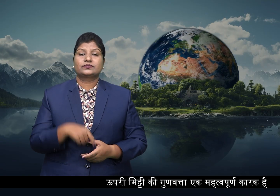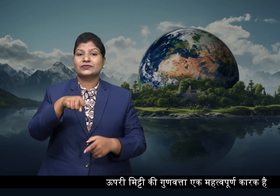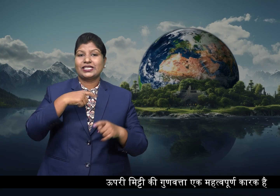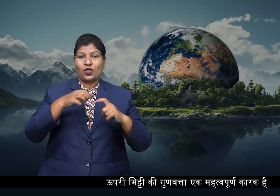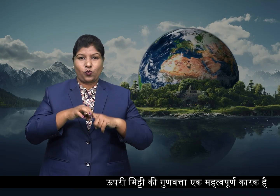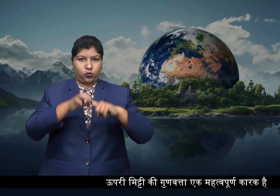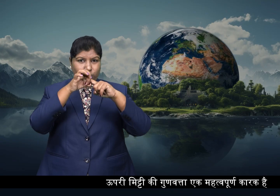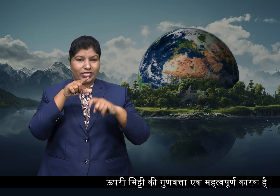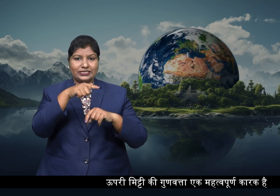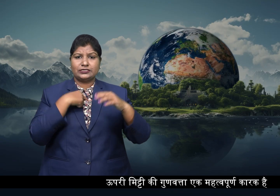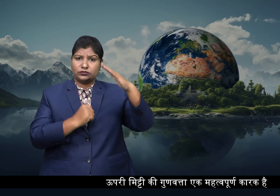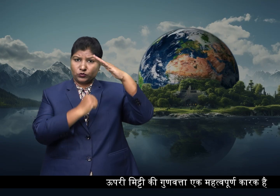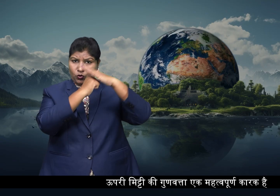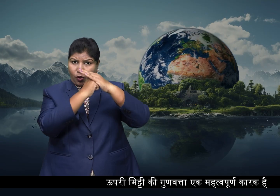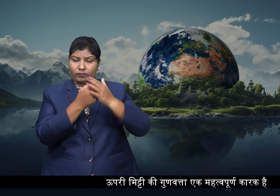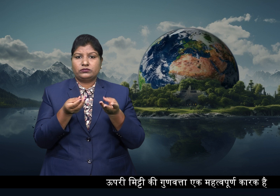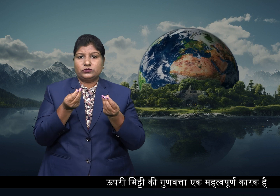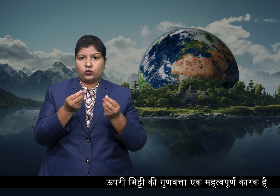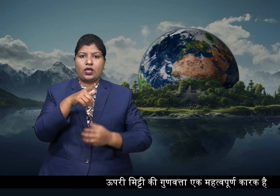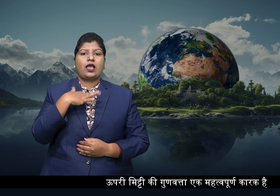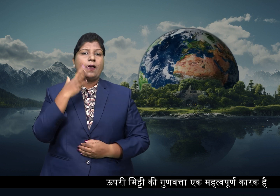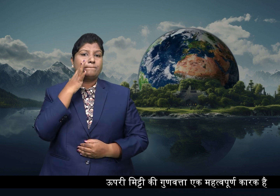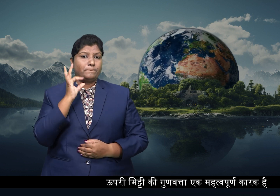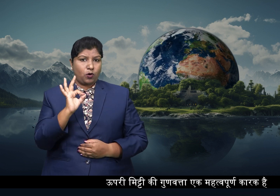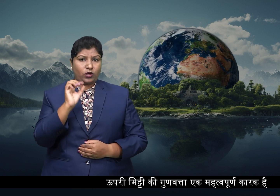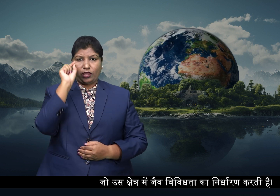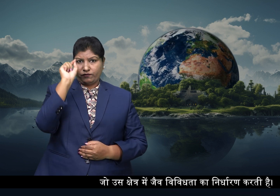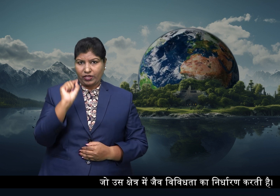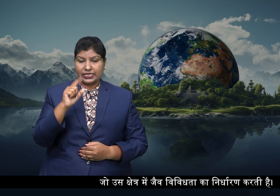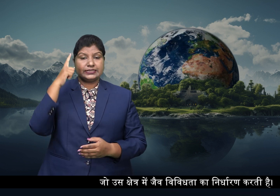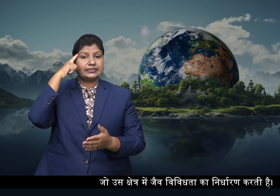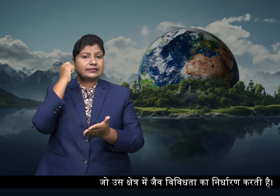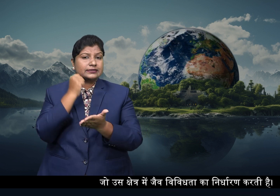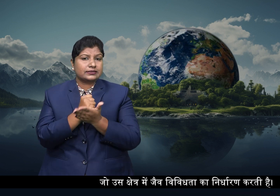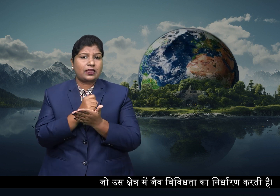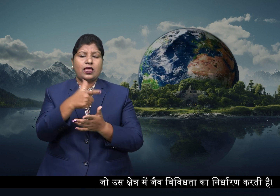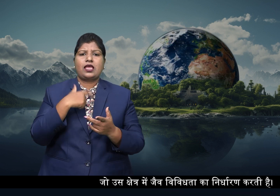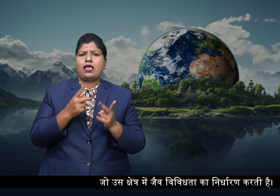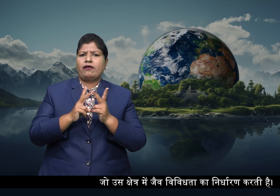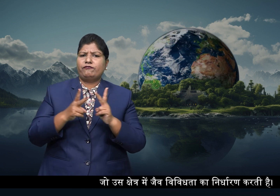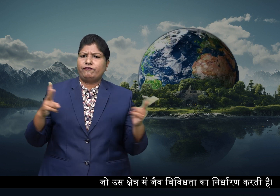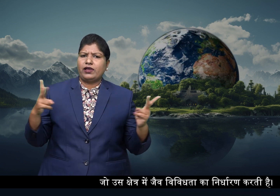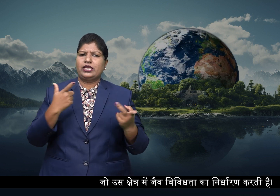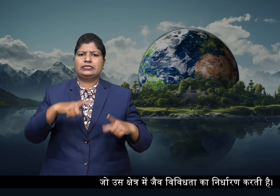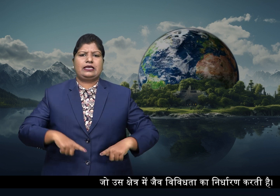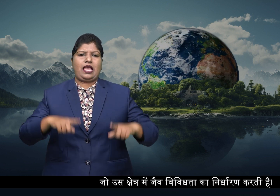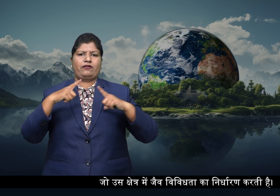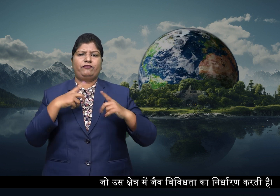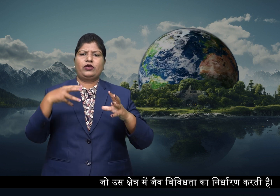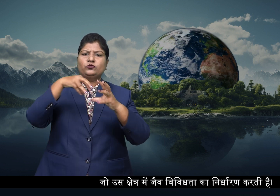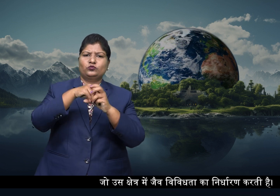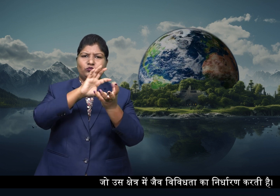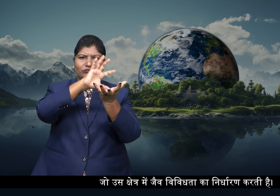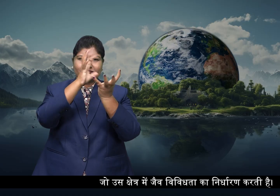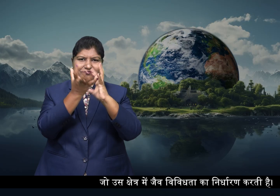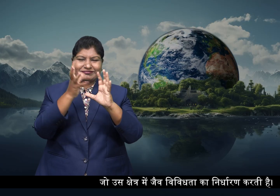ऊपरी मिट्टी की गुणवत्ता एक महत्वपूर्ण कारक है जो उस क्षेत्र में जैव विविधता का निर्धारण करती है।